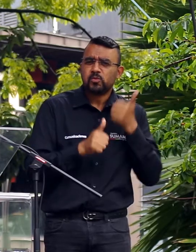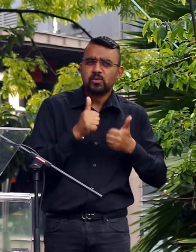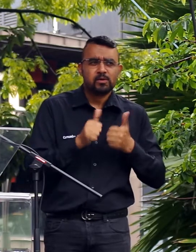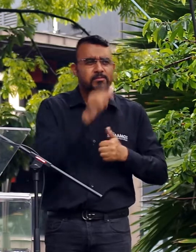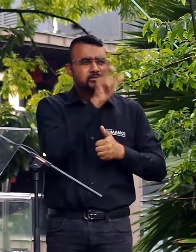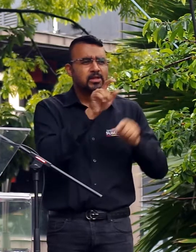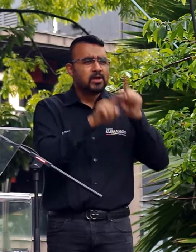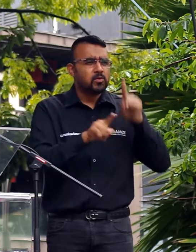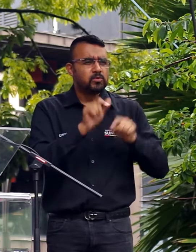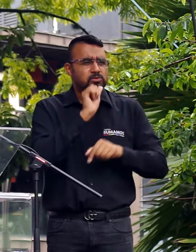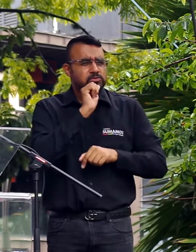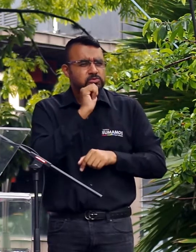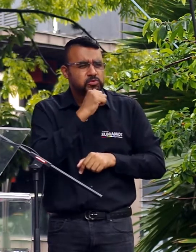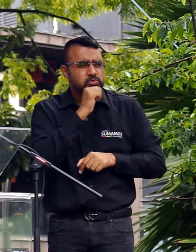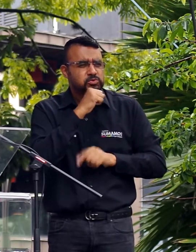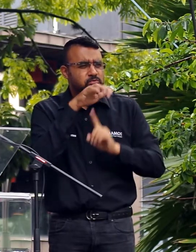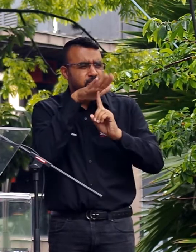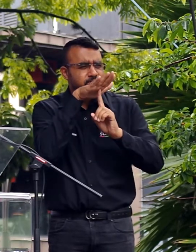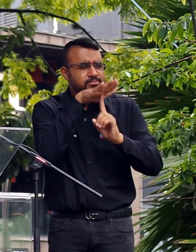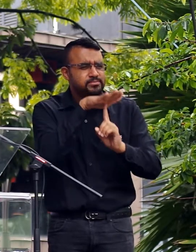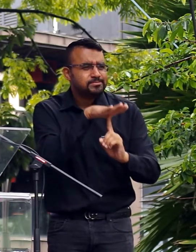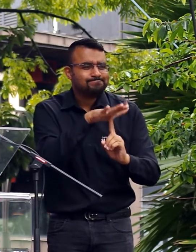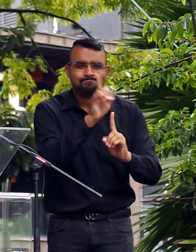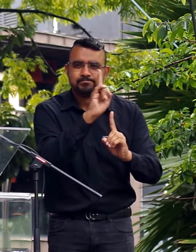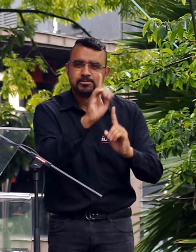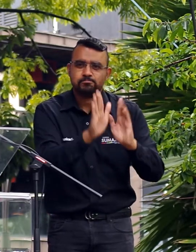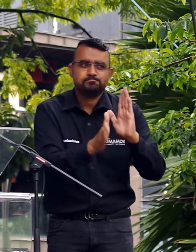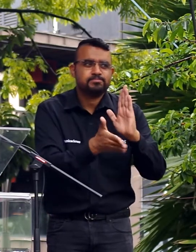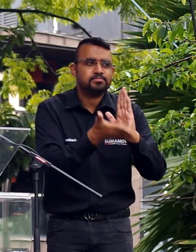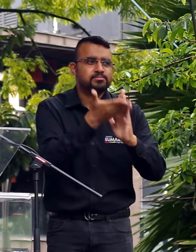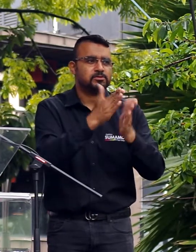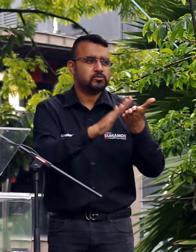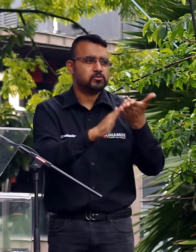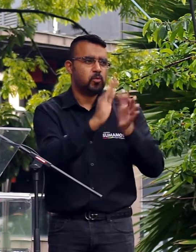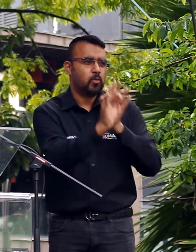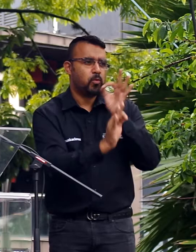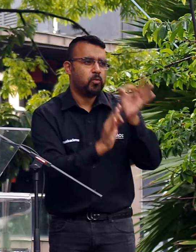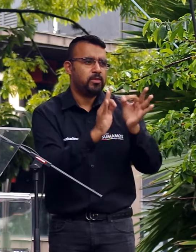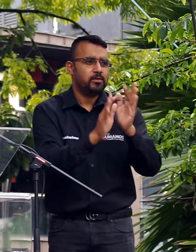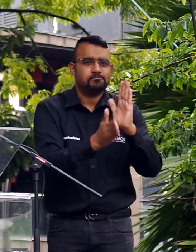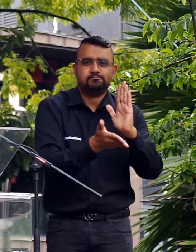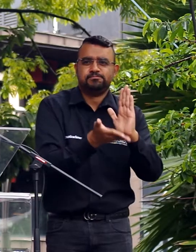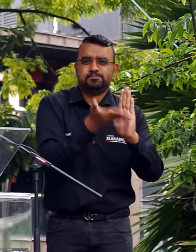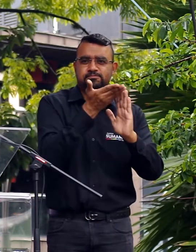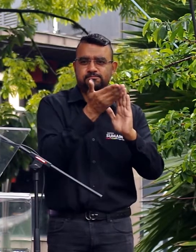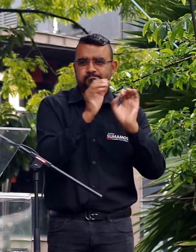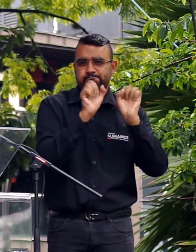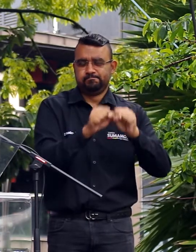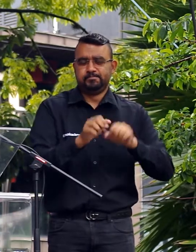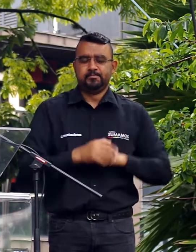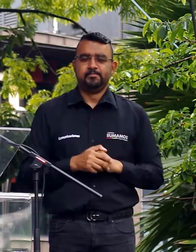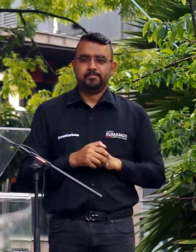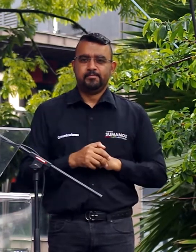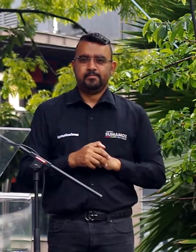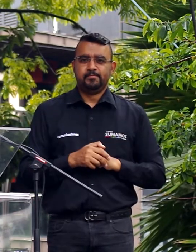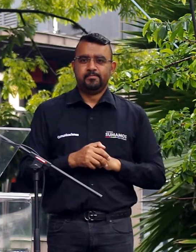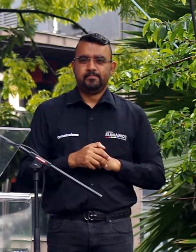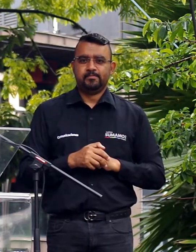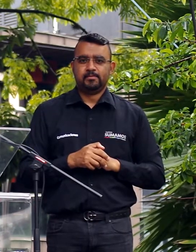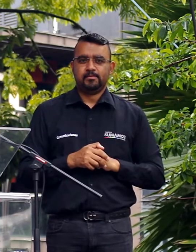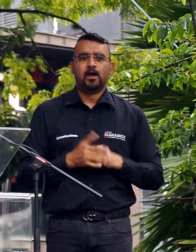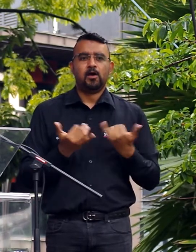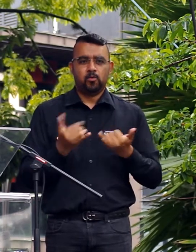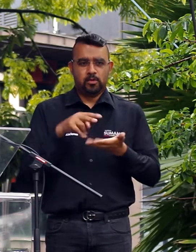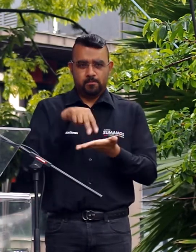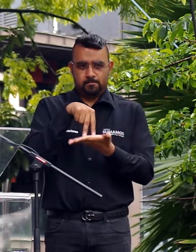aliviar, seguir aliviando los dolores de nuestro pueblo. Los invito para que nos pongamos de